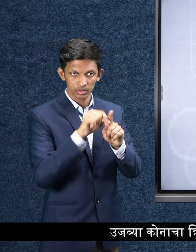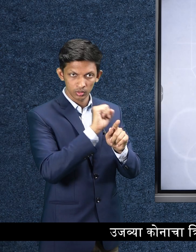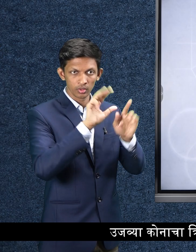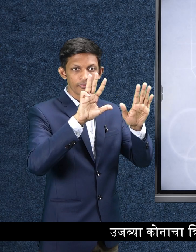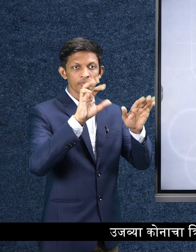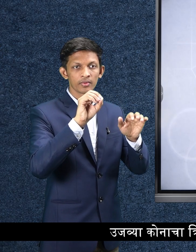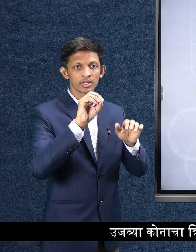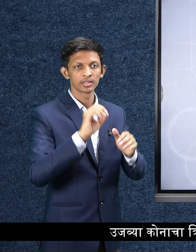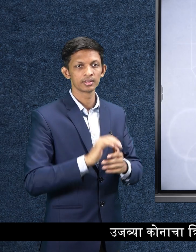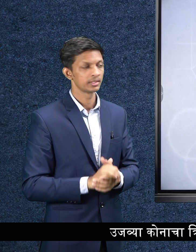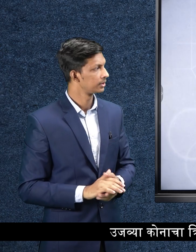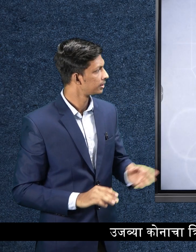अंश कोन असलेला त्रिकोण.